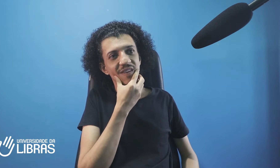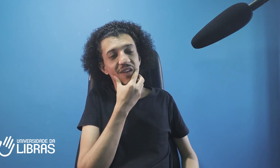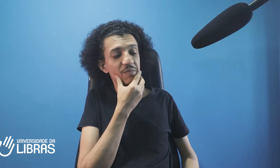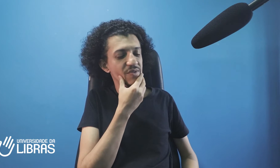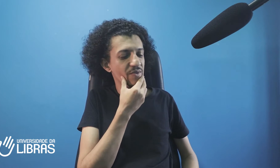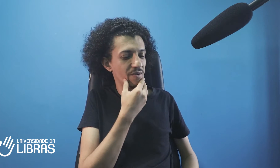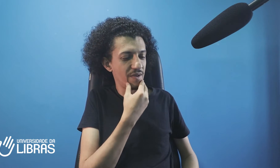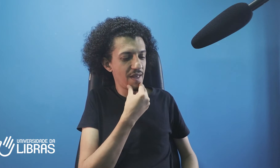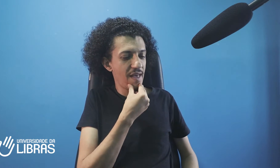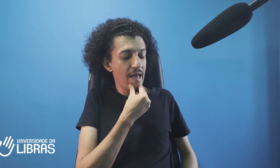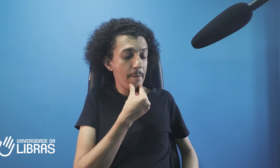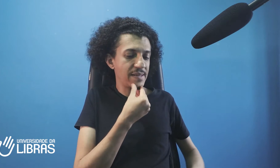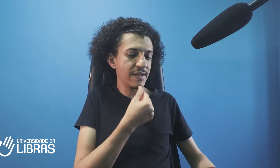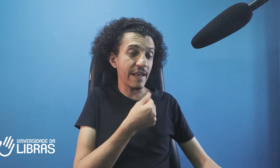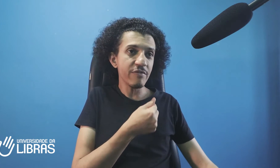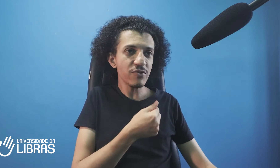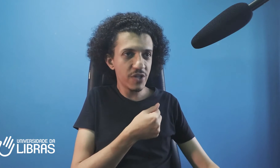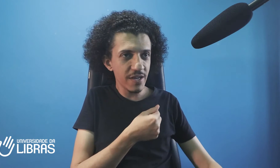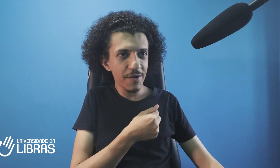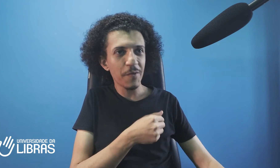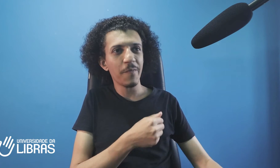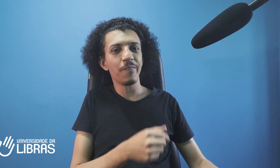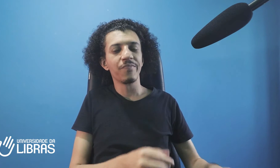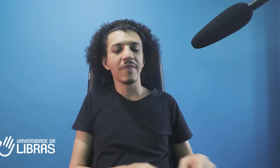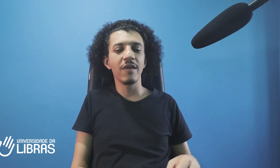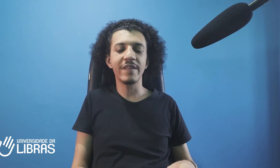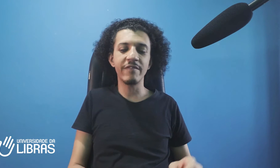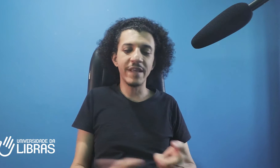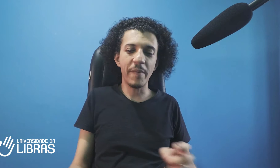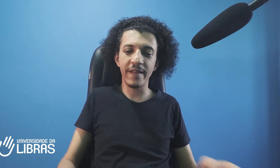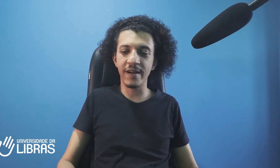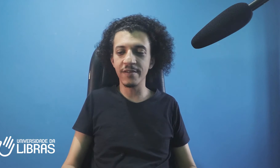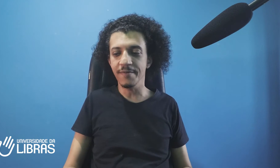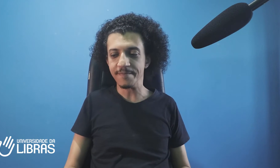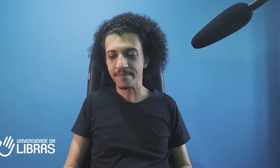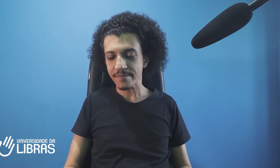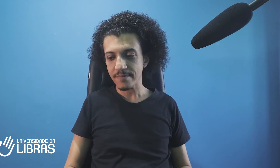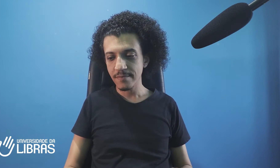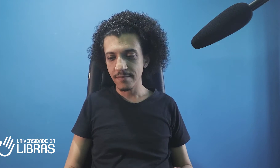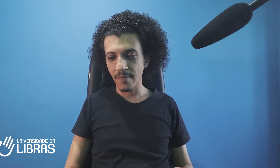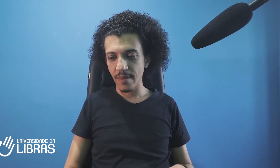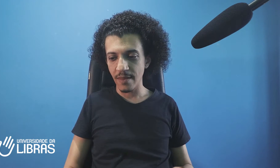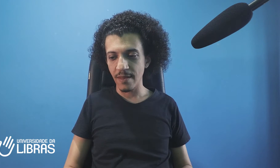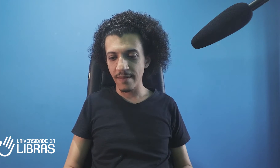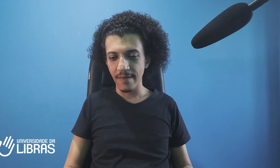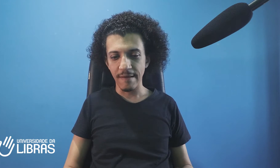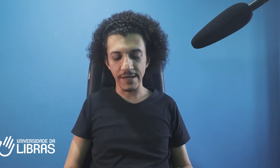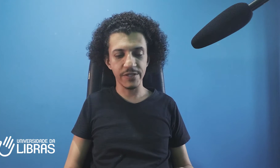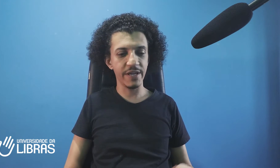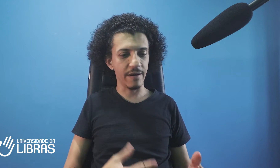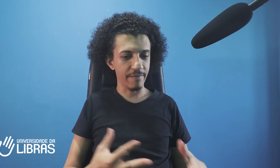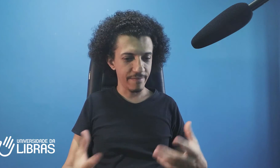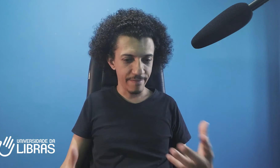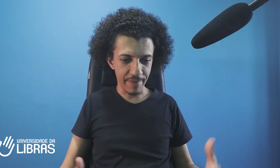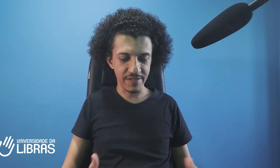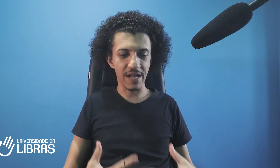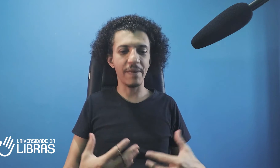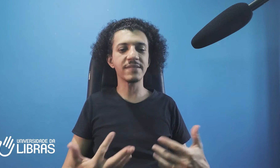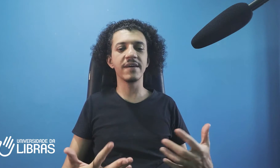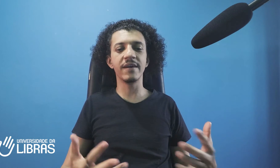obscuro Mas aí teve um dia que eu tava interpretando eu já tinha praticado bastante